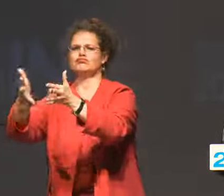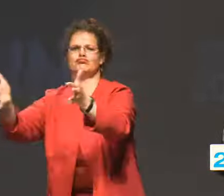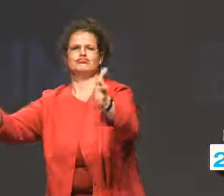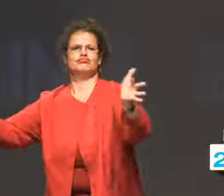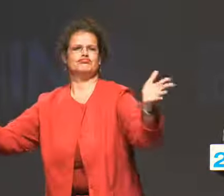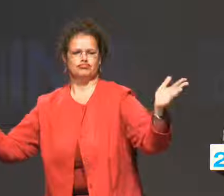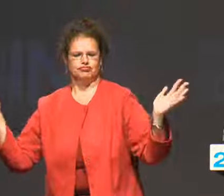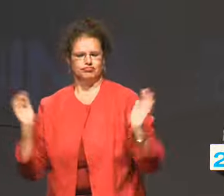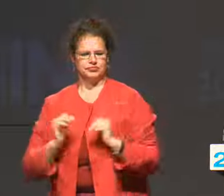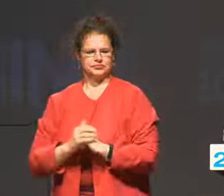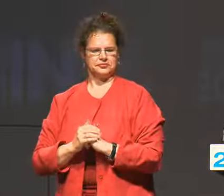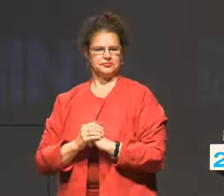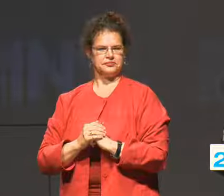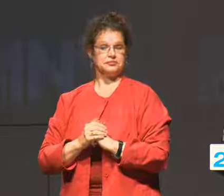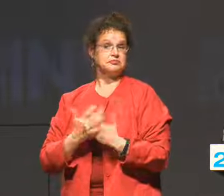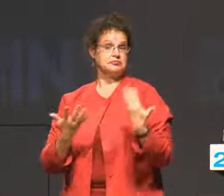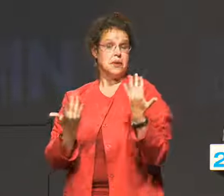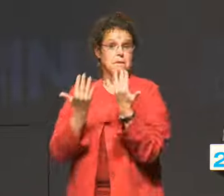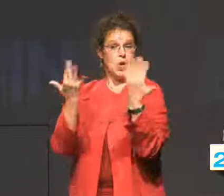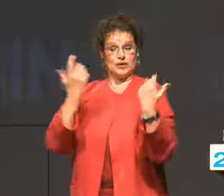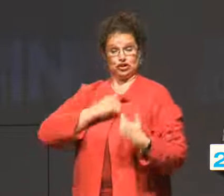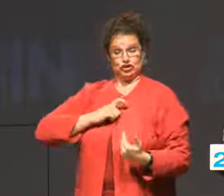Bildung, Arbeit.